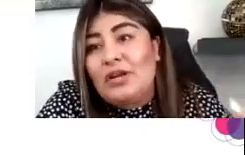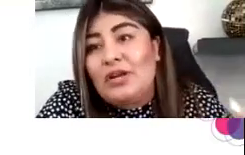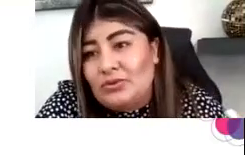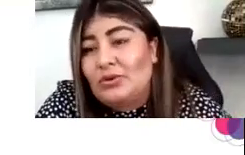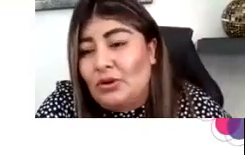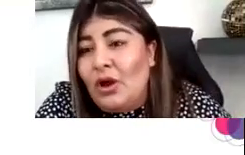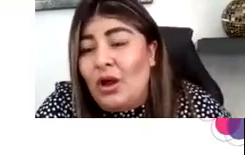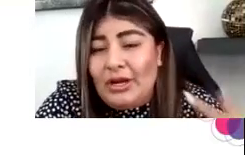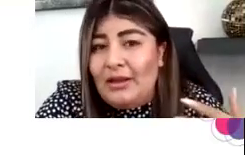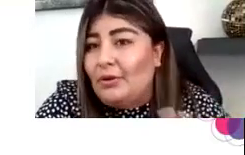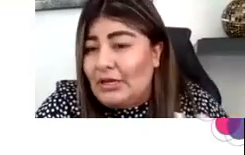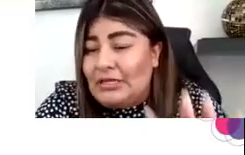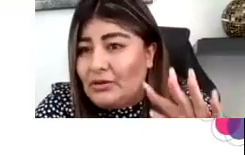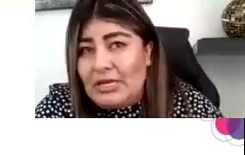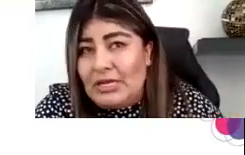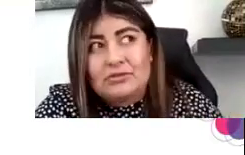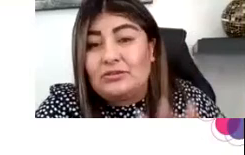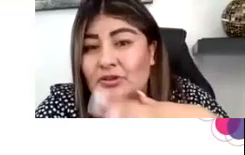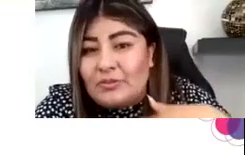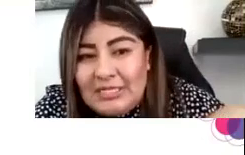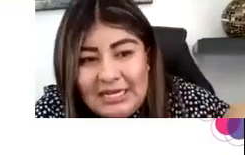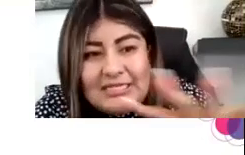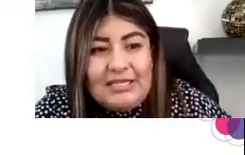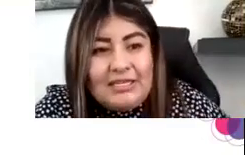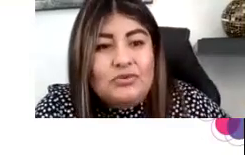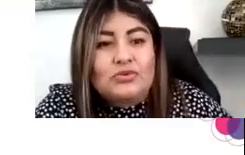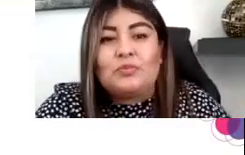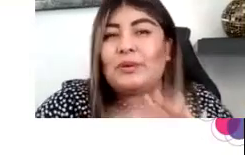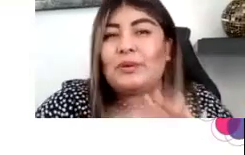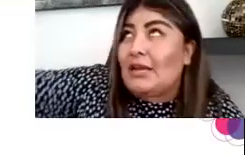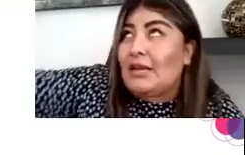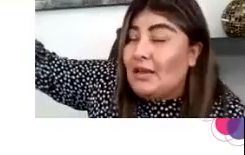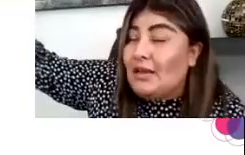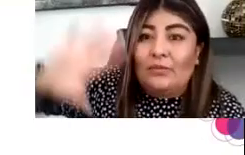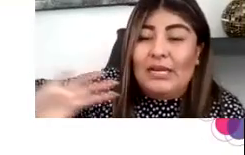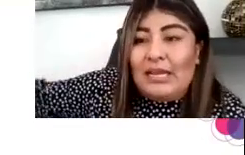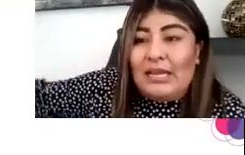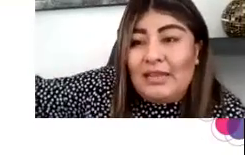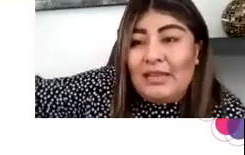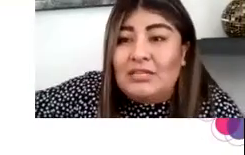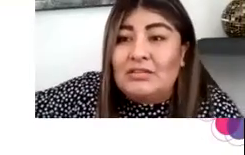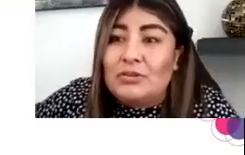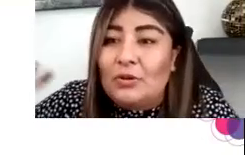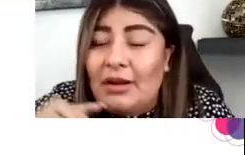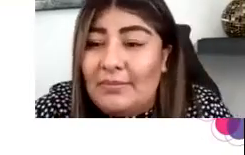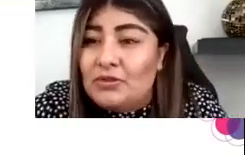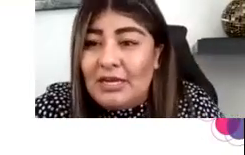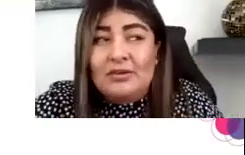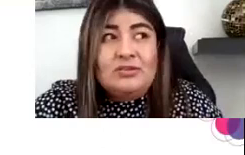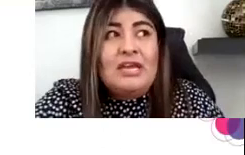uso, ¿no? Por ejemplo, esos centros comerciales que tienen su super calcomanía de lugar exclusivo para minusválidos,